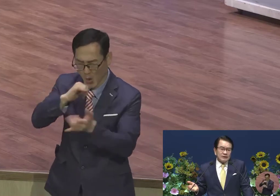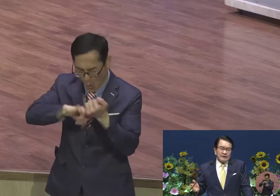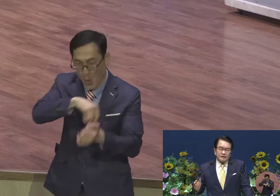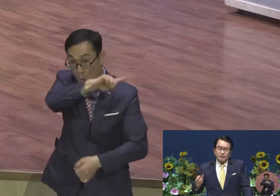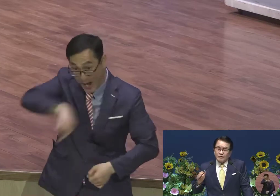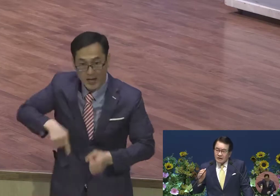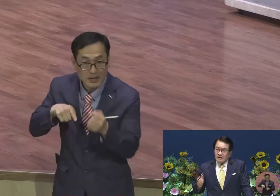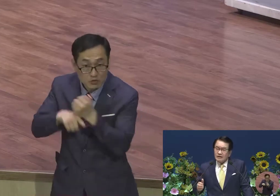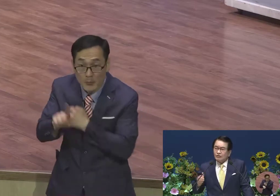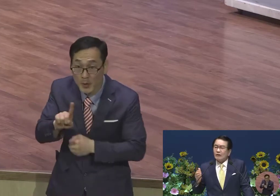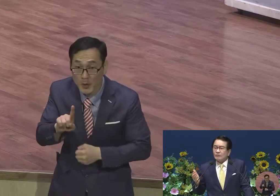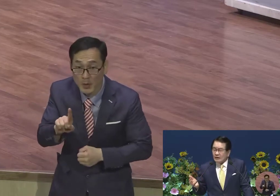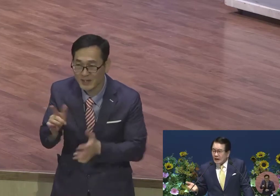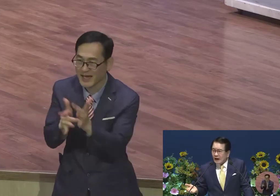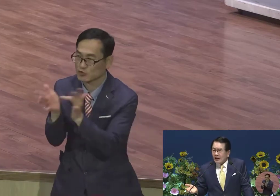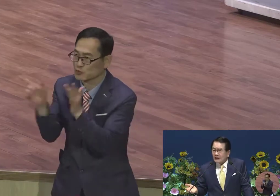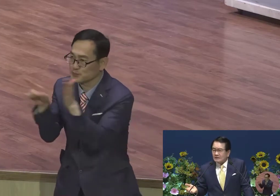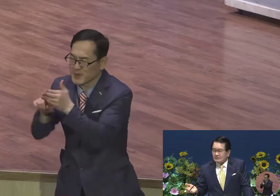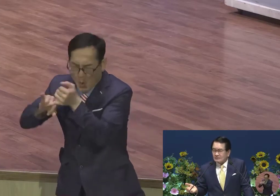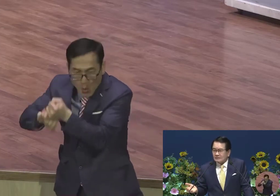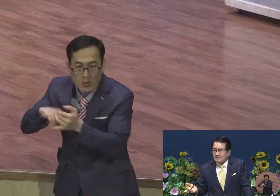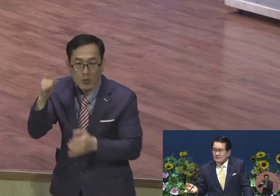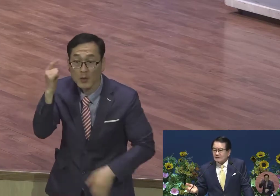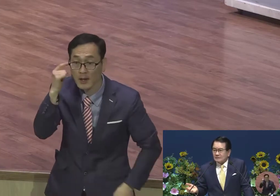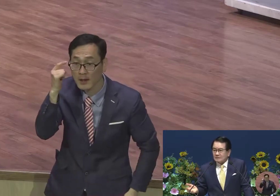예수님에게 될 이유가 뭐냐